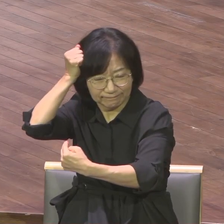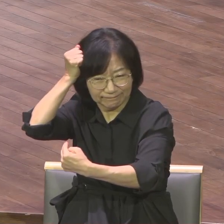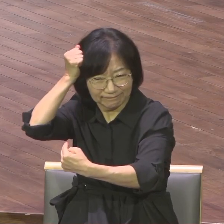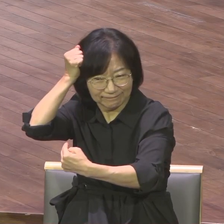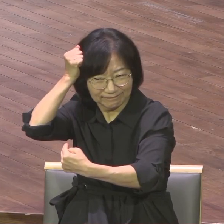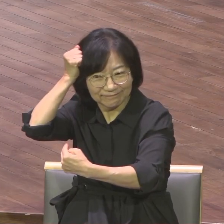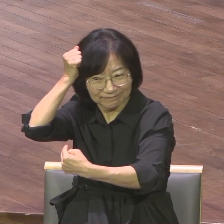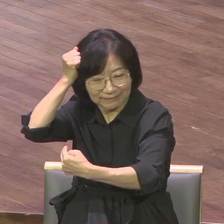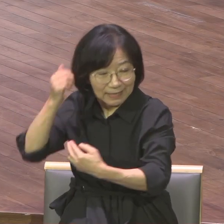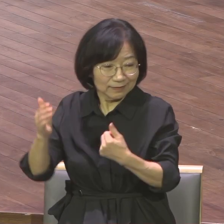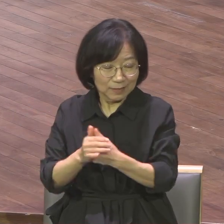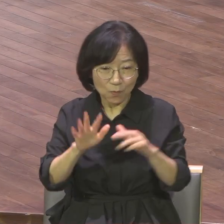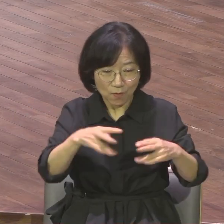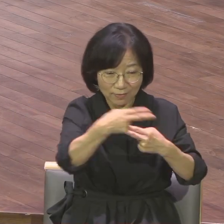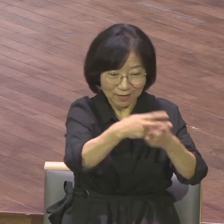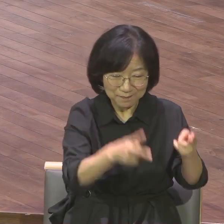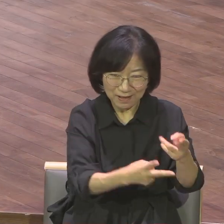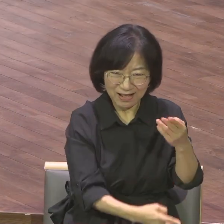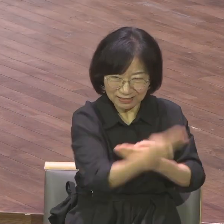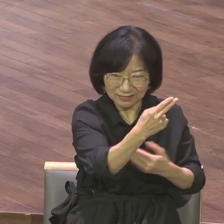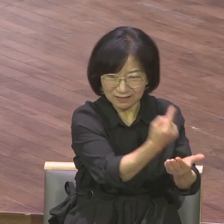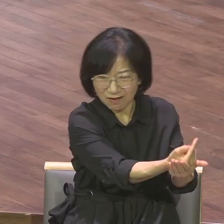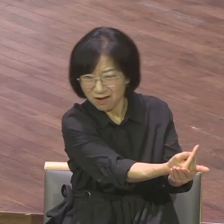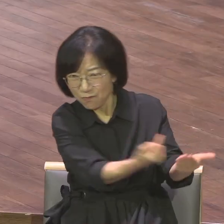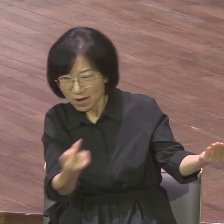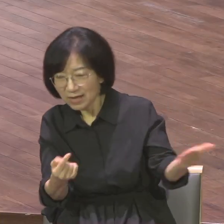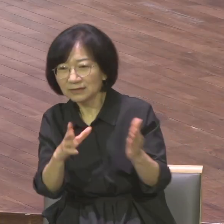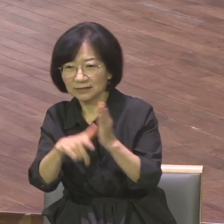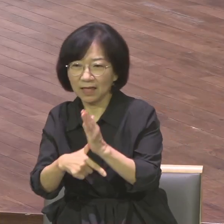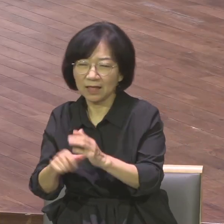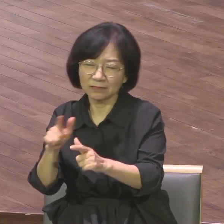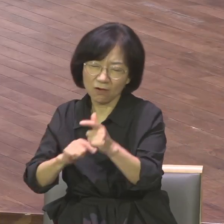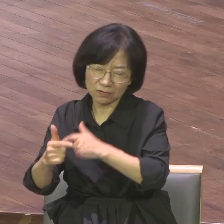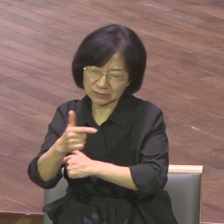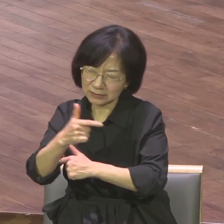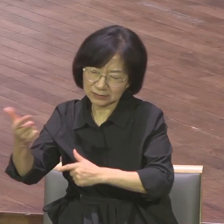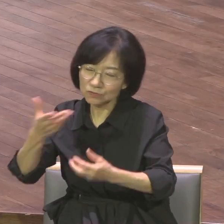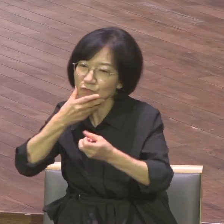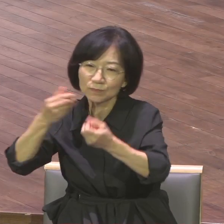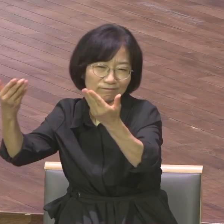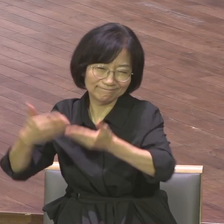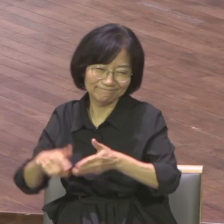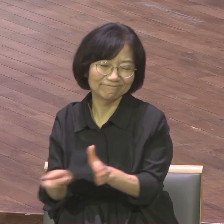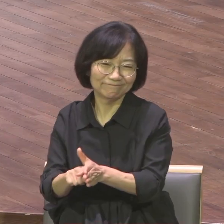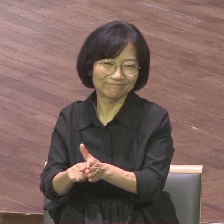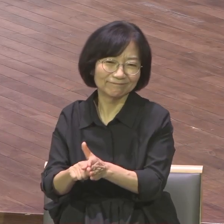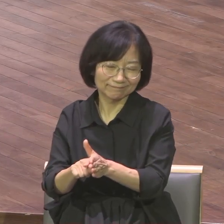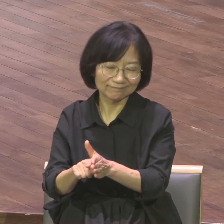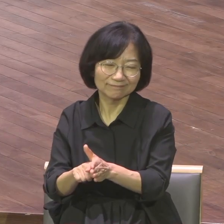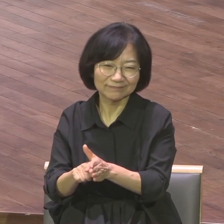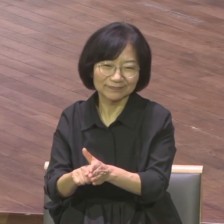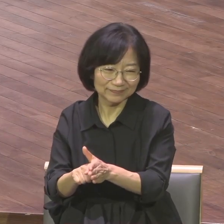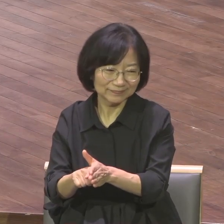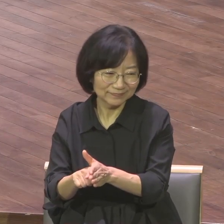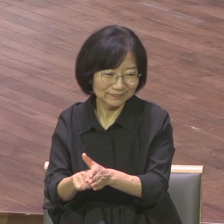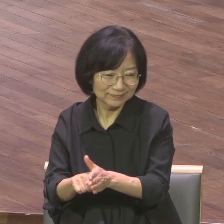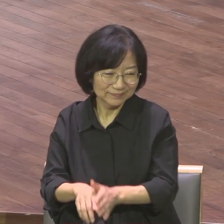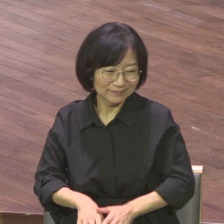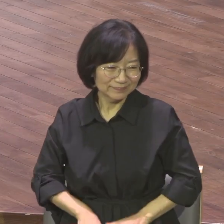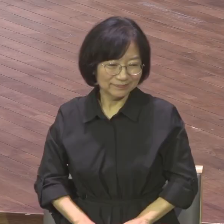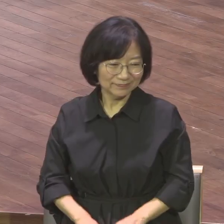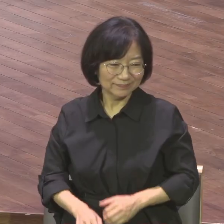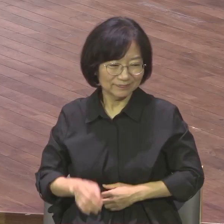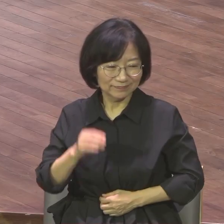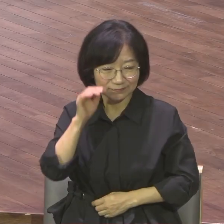더 욥의 고난 이후에 주신 축복이 임할 줄을 믿습니다. 저는 확신해요. 그 증거가